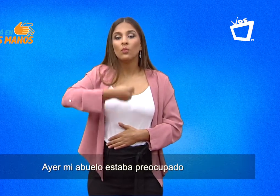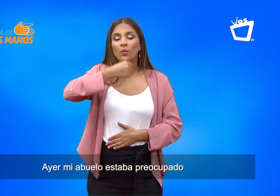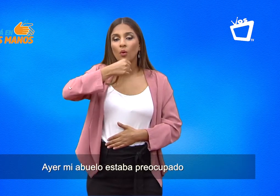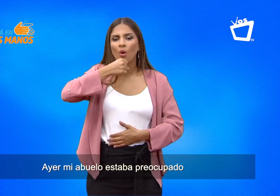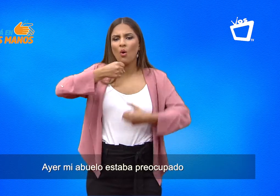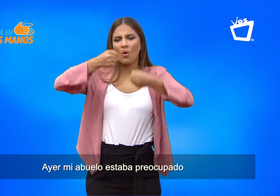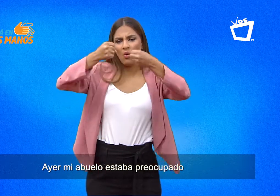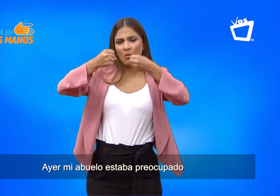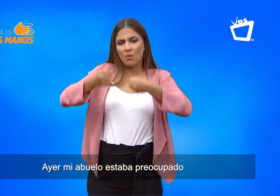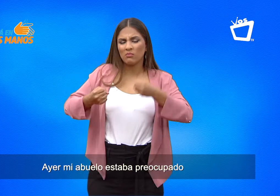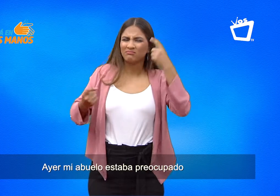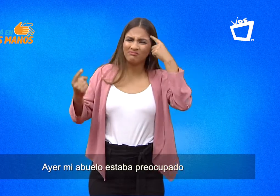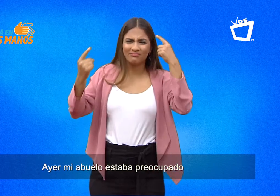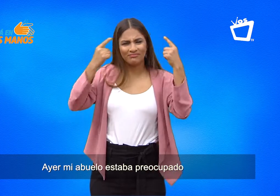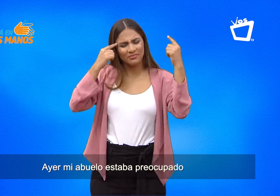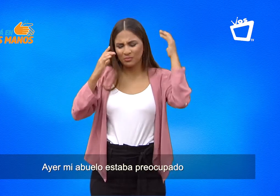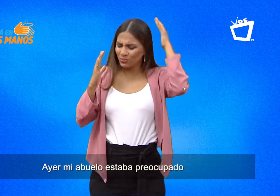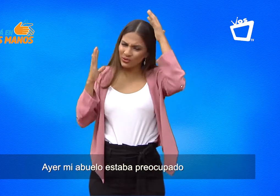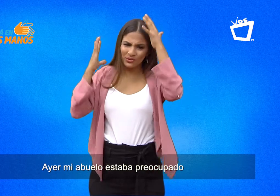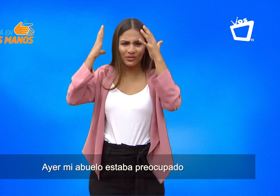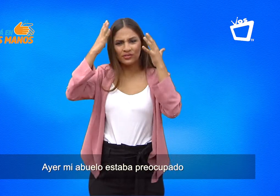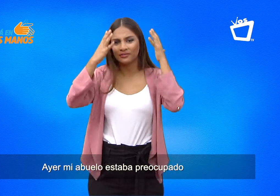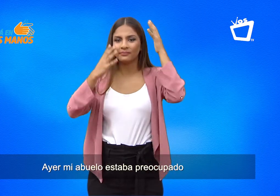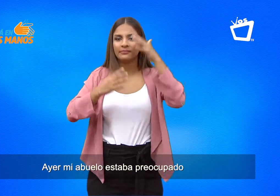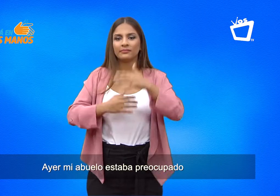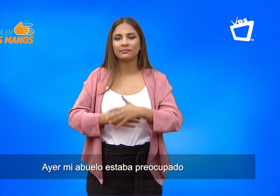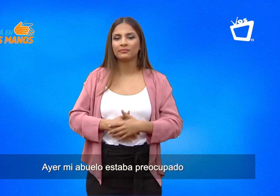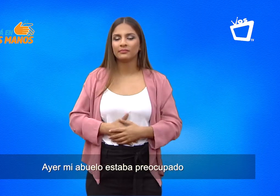Ayer mi abuelo estaba preocupado.